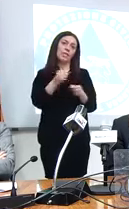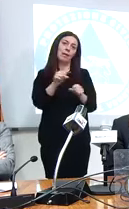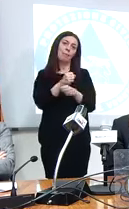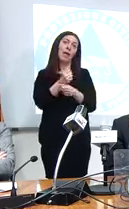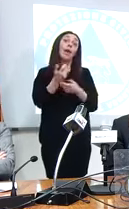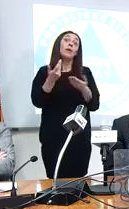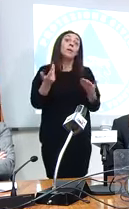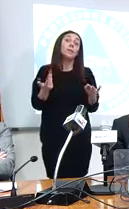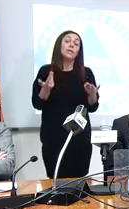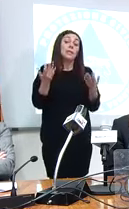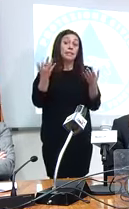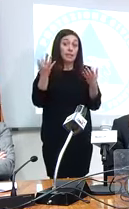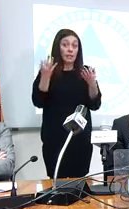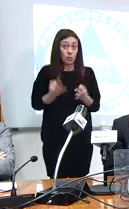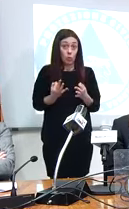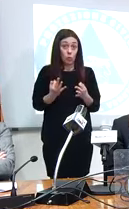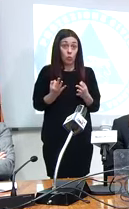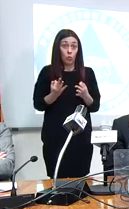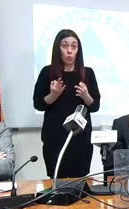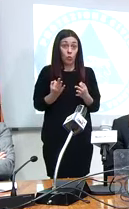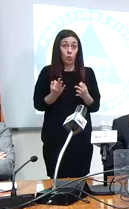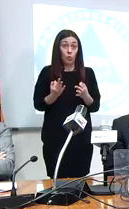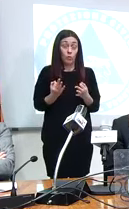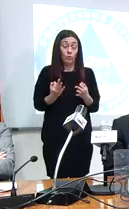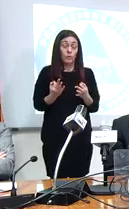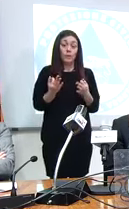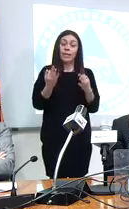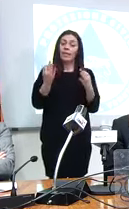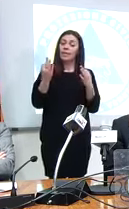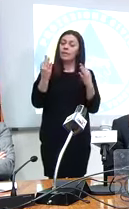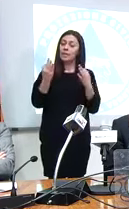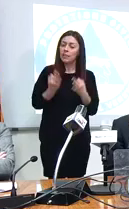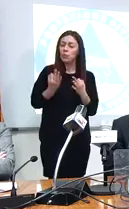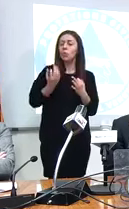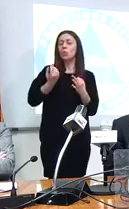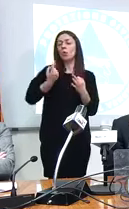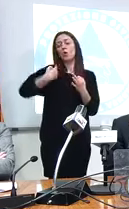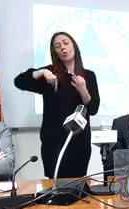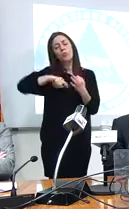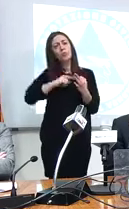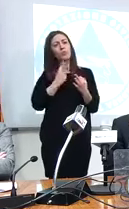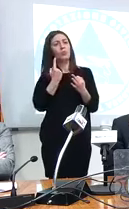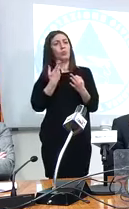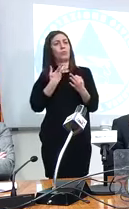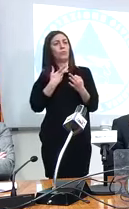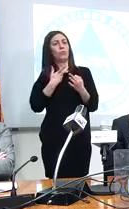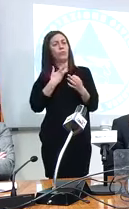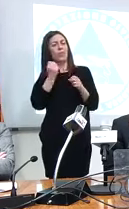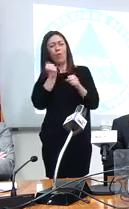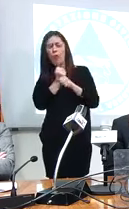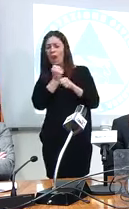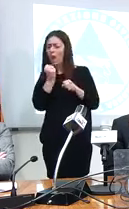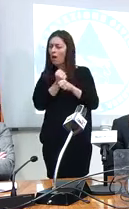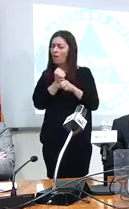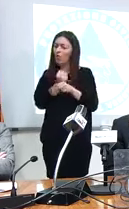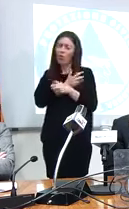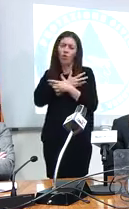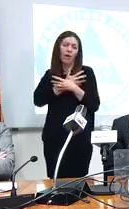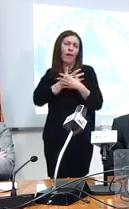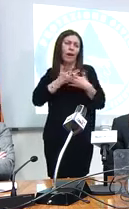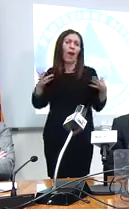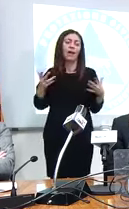Di sicuro noi abbiamo un enorme, enorme lavoro silenzioso della prevenzione, del